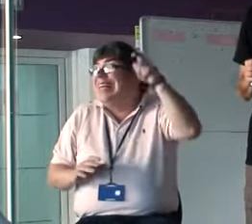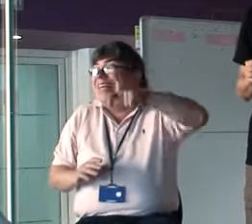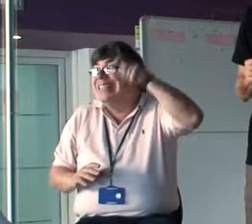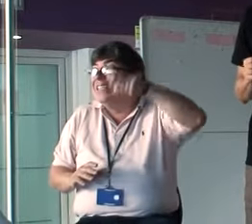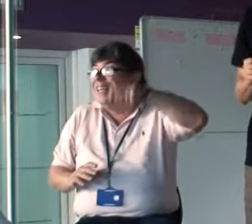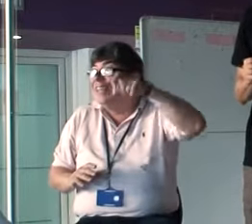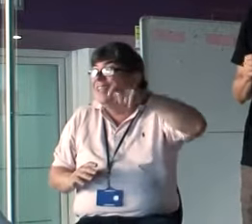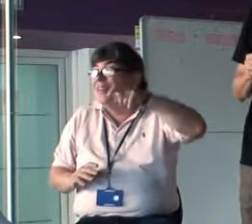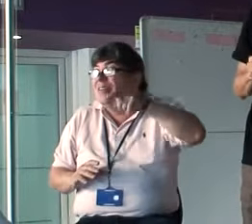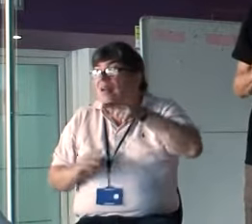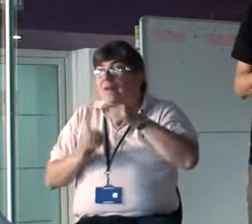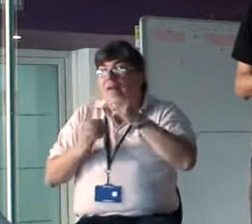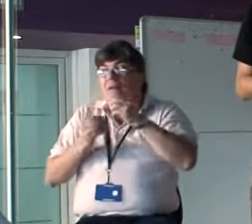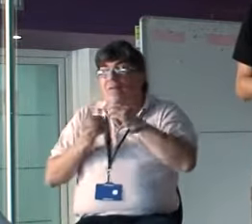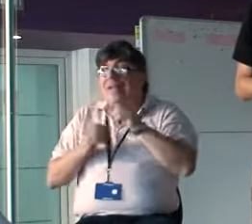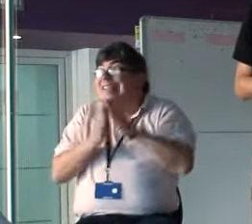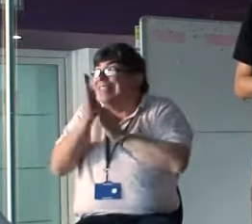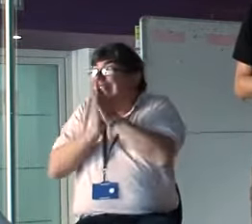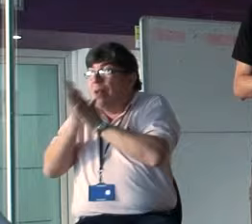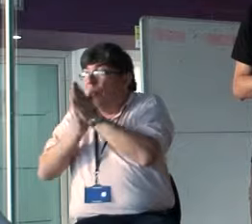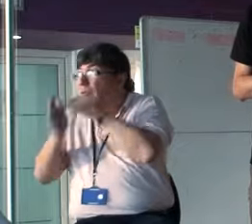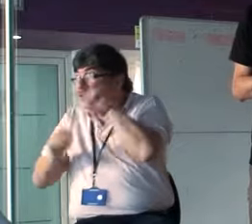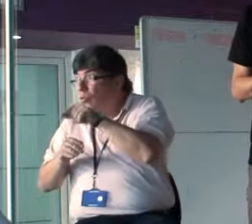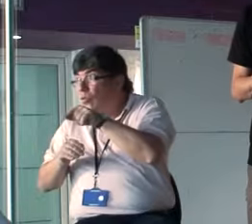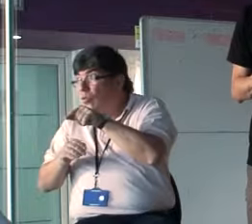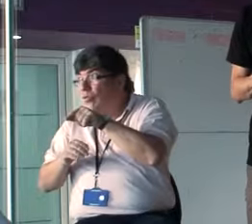Esa necesidad y esa motivación